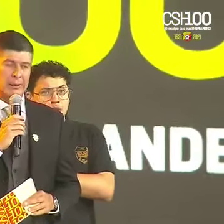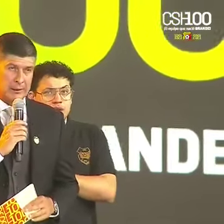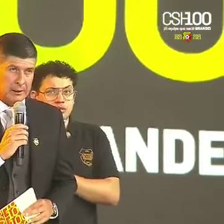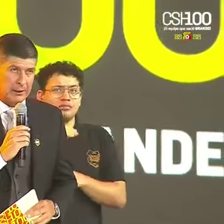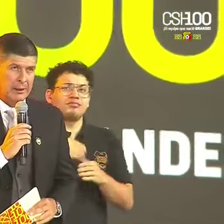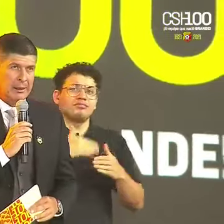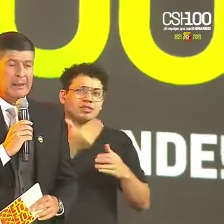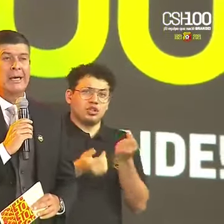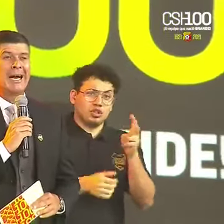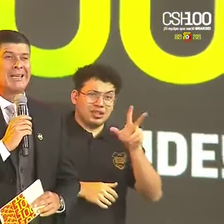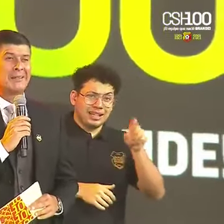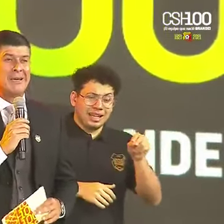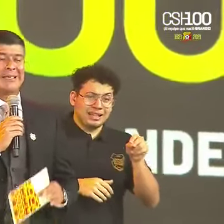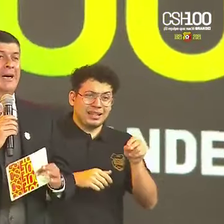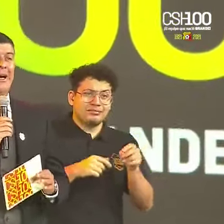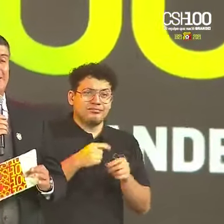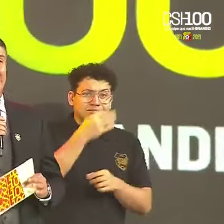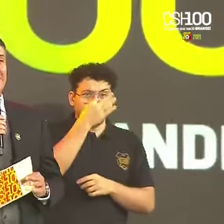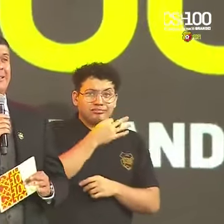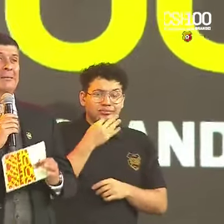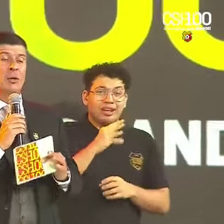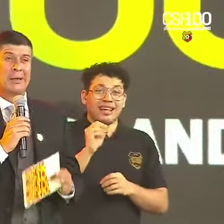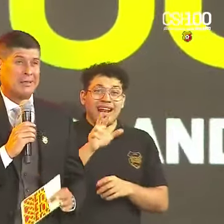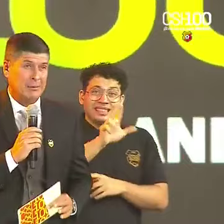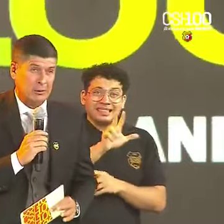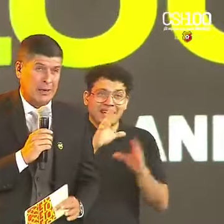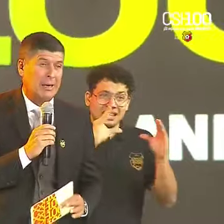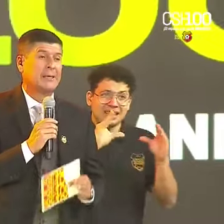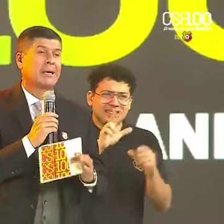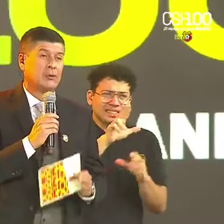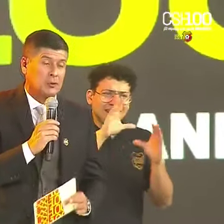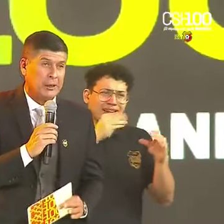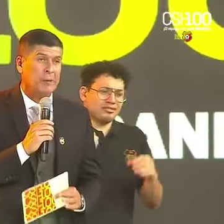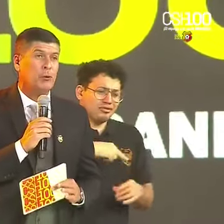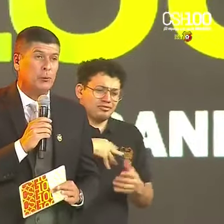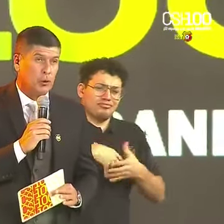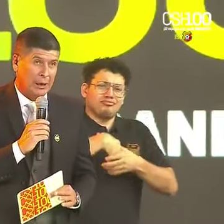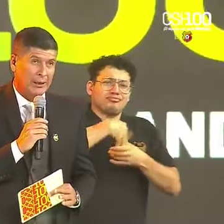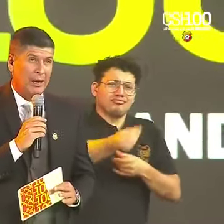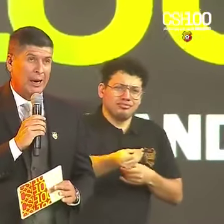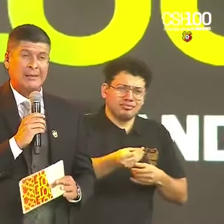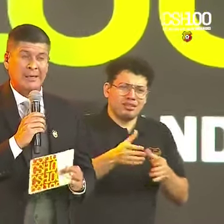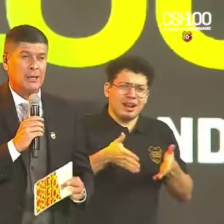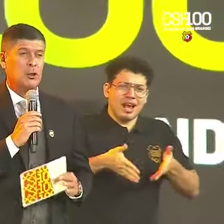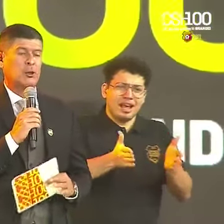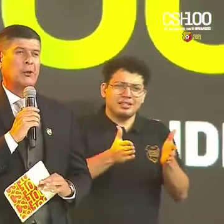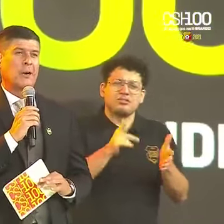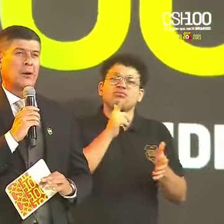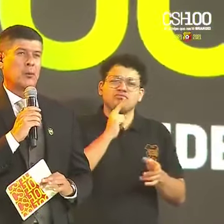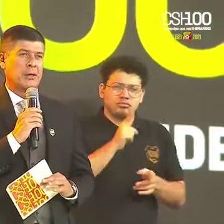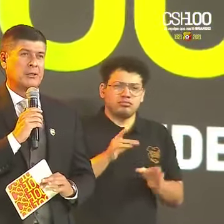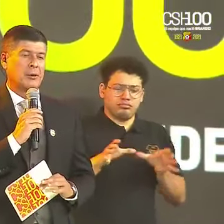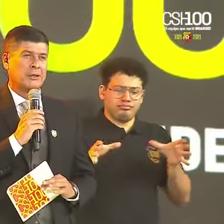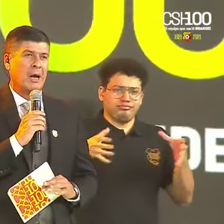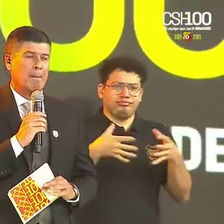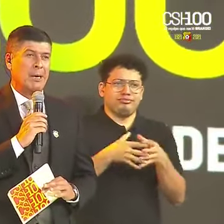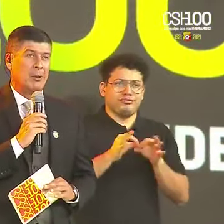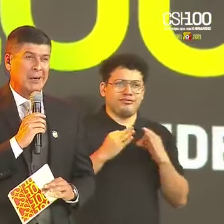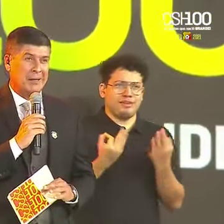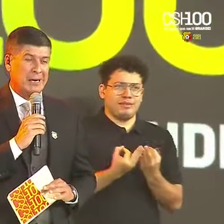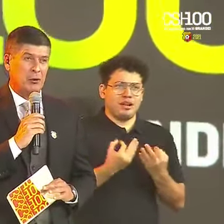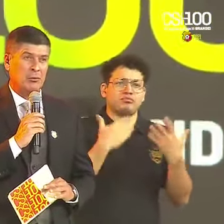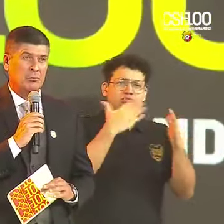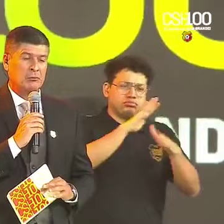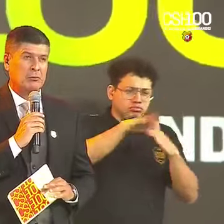Santa Eucaristía, y a las 3 nos lanzamos a la calle, eso sí, en burbuja, atendiendo todas las recomendaciones,